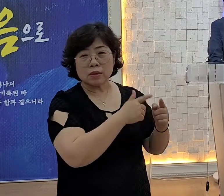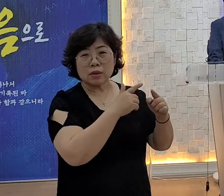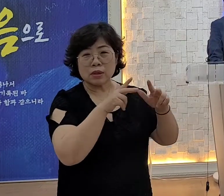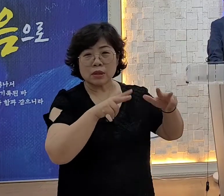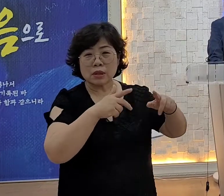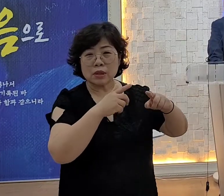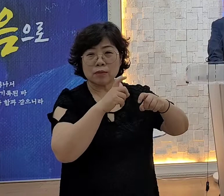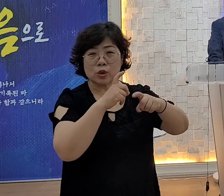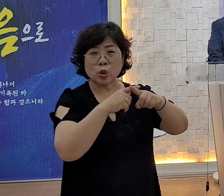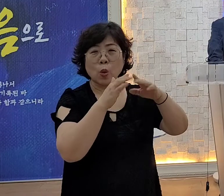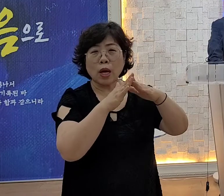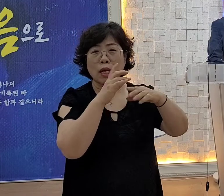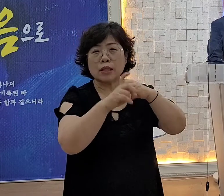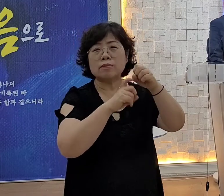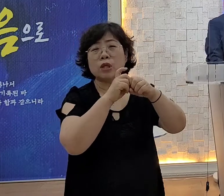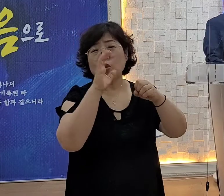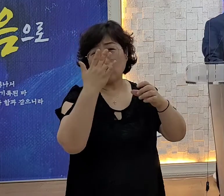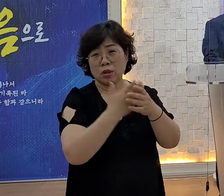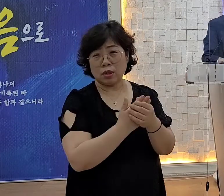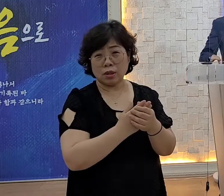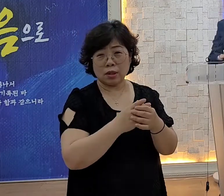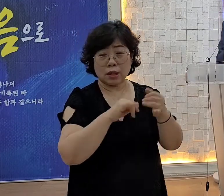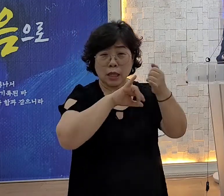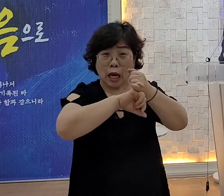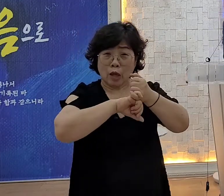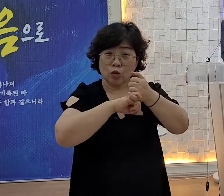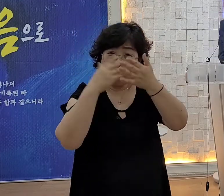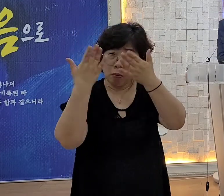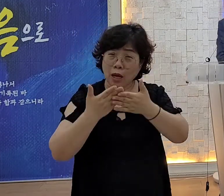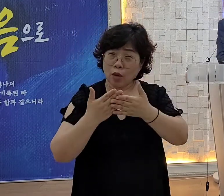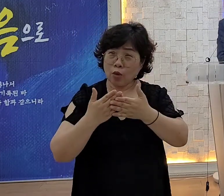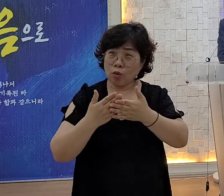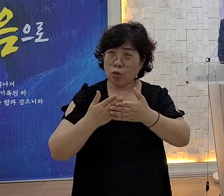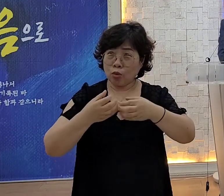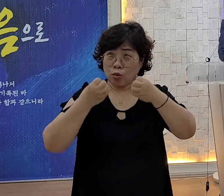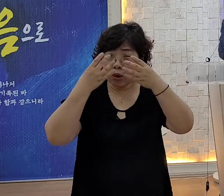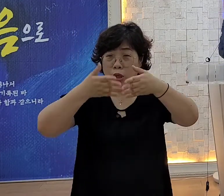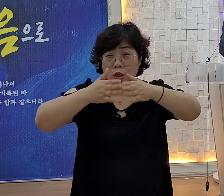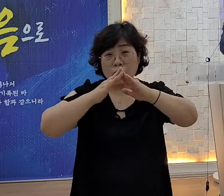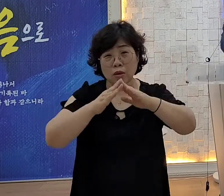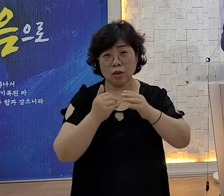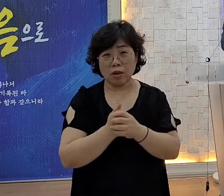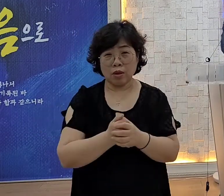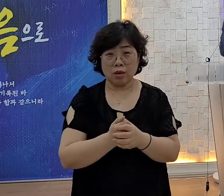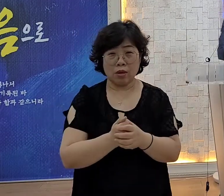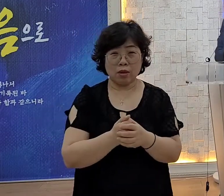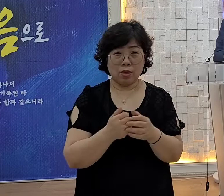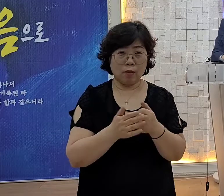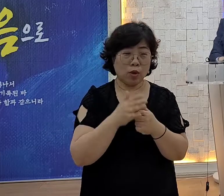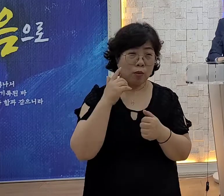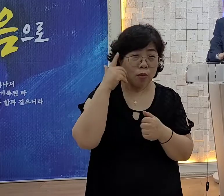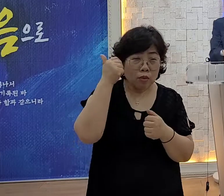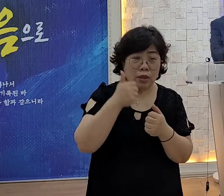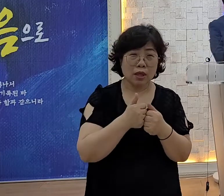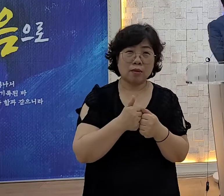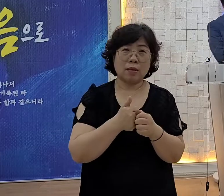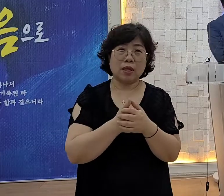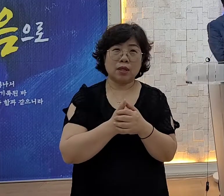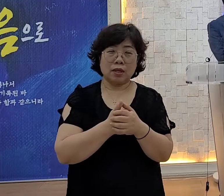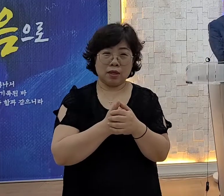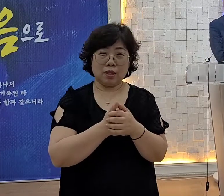받고 왔어요. 제가 제 마음대로 개척하겠습니다 하는 거 아닙니다. 저는 그래서 개척이 맞는지 하나님께서 세